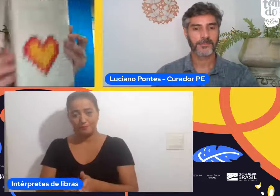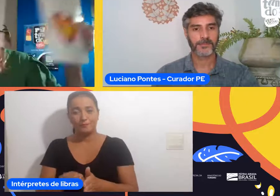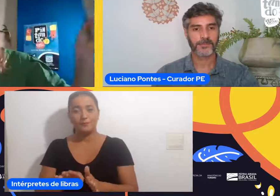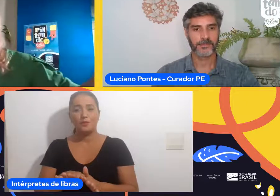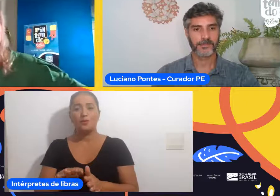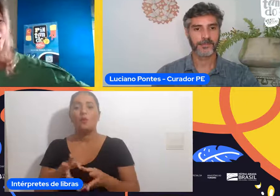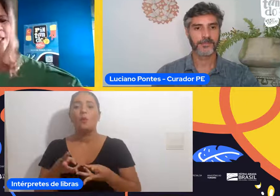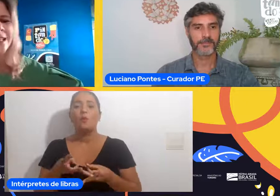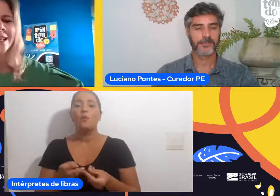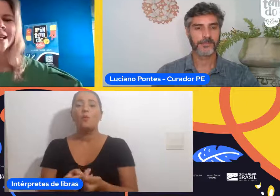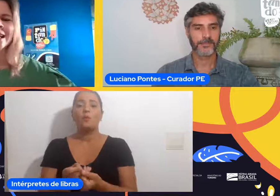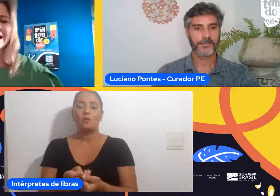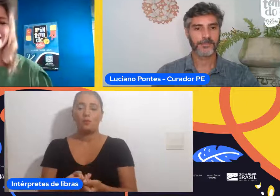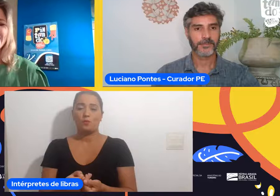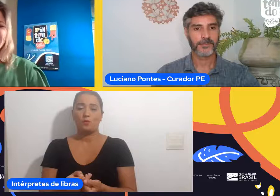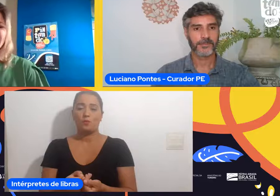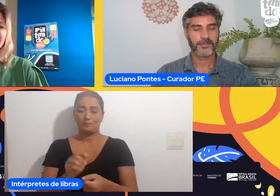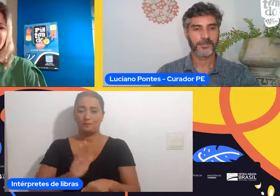são mais felizes.